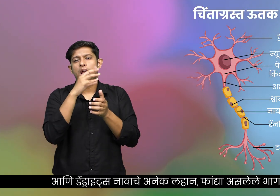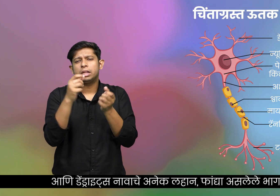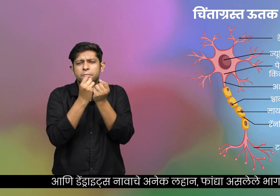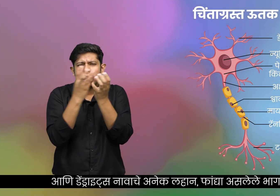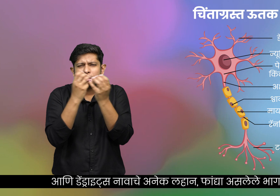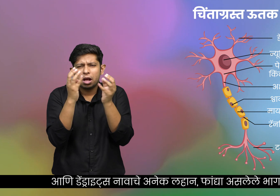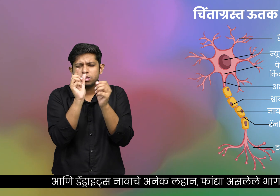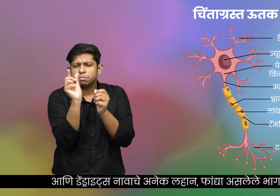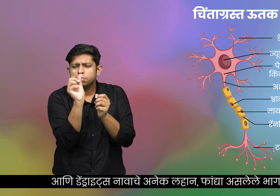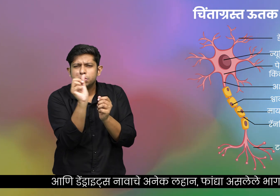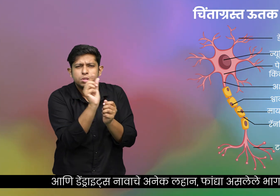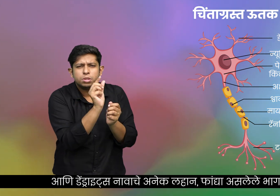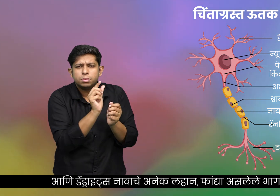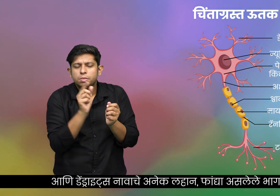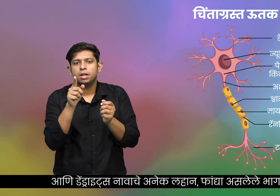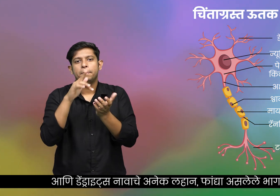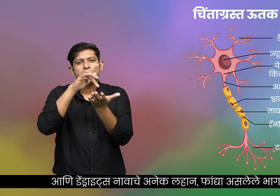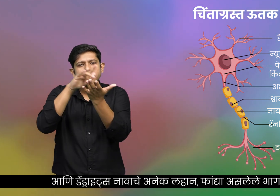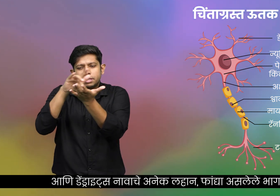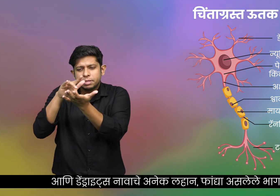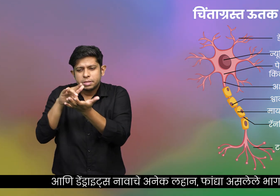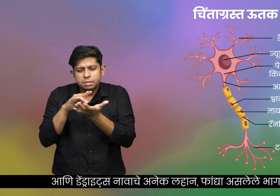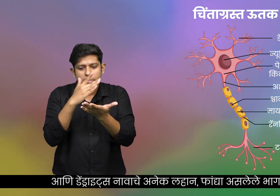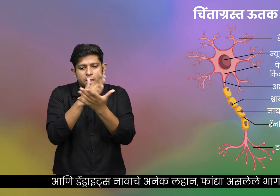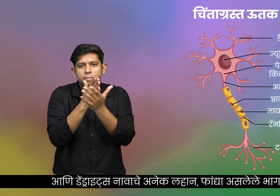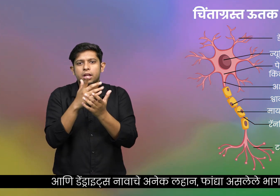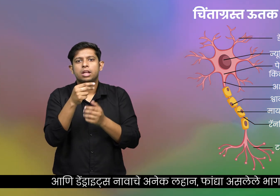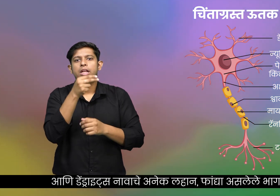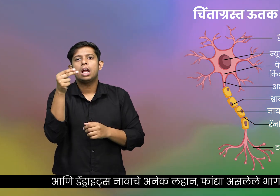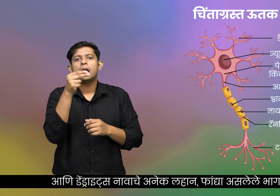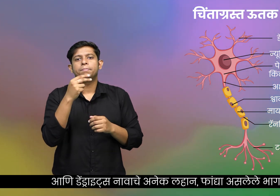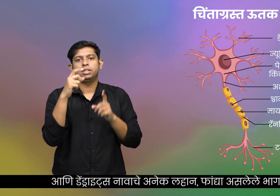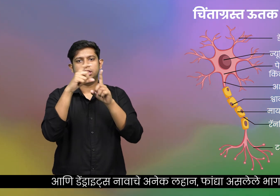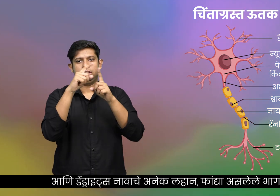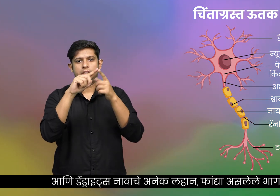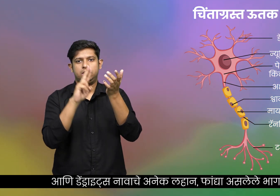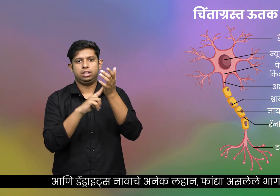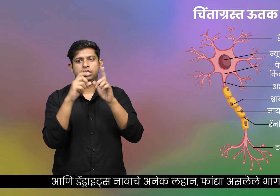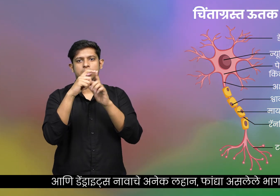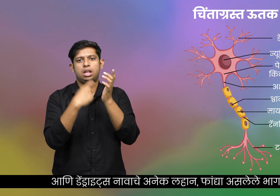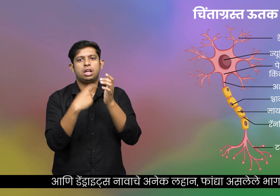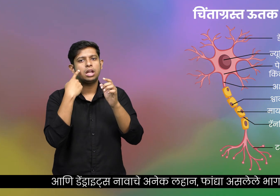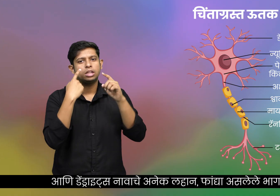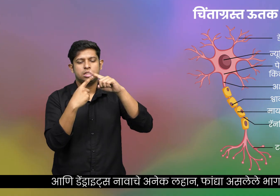आणि डेंड्राइट्स नावाचे अनेक लहान फांद्या असलेले भाग तयार होतात.